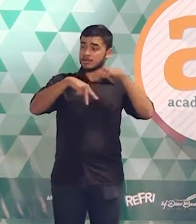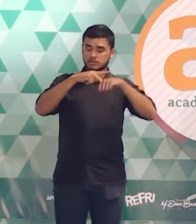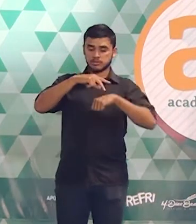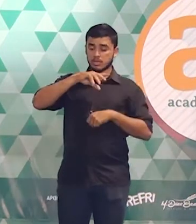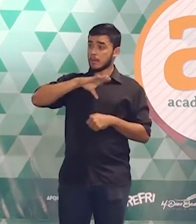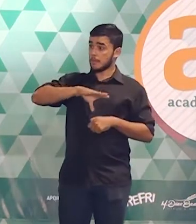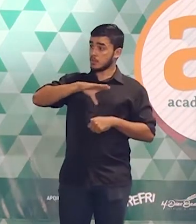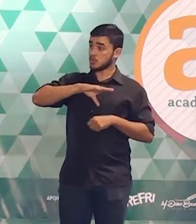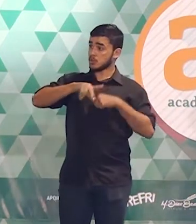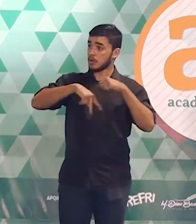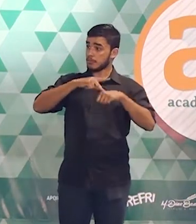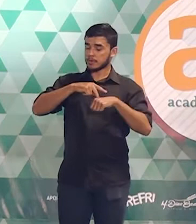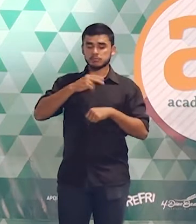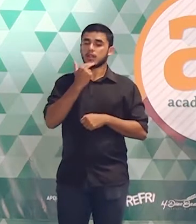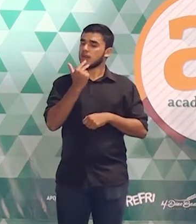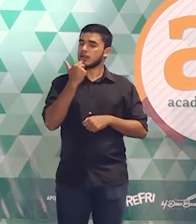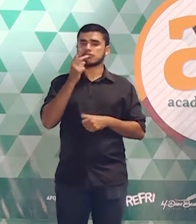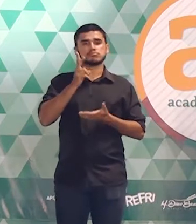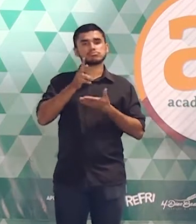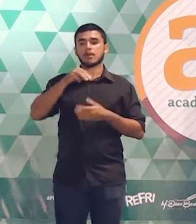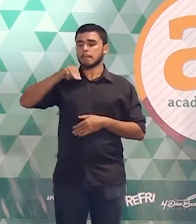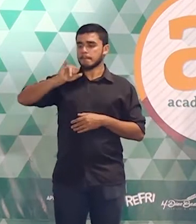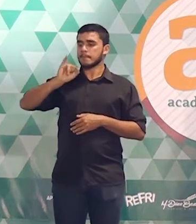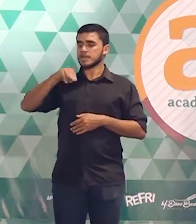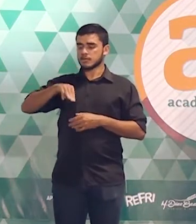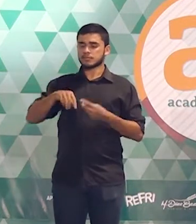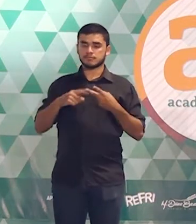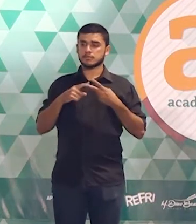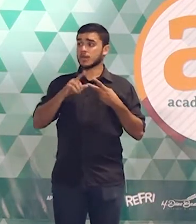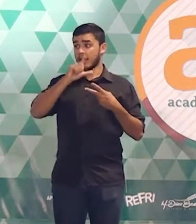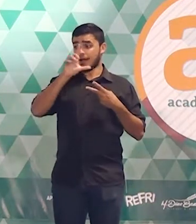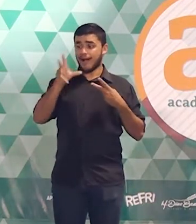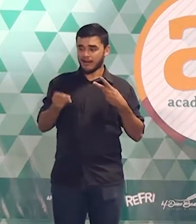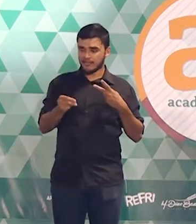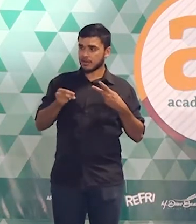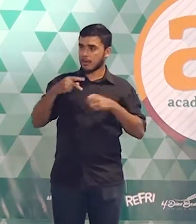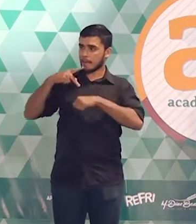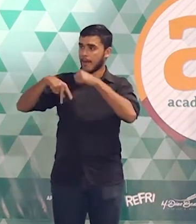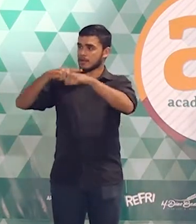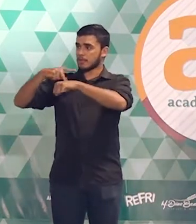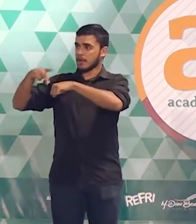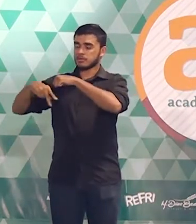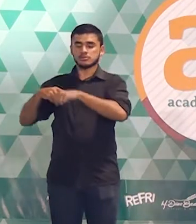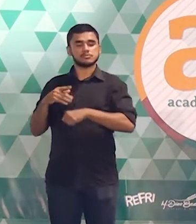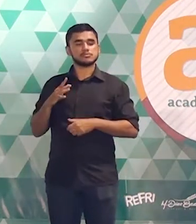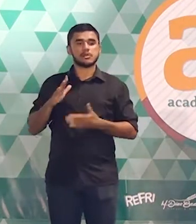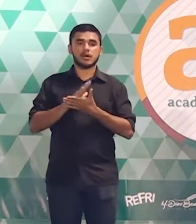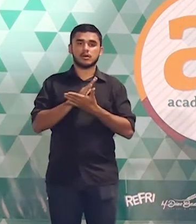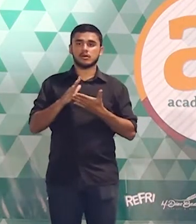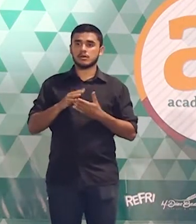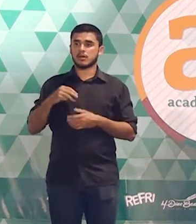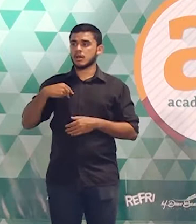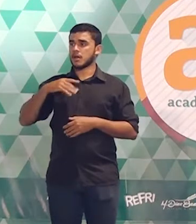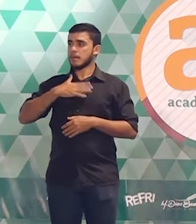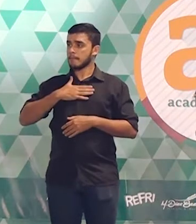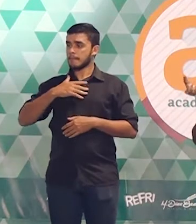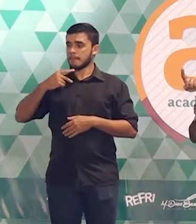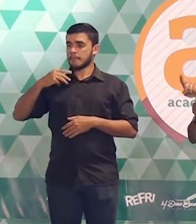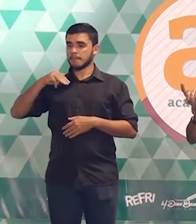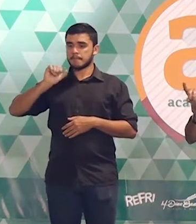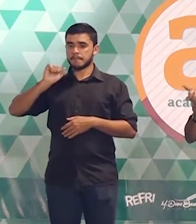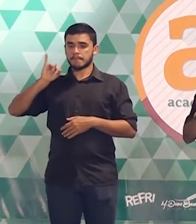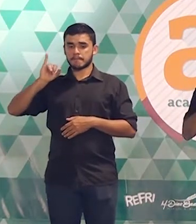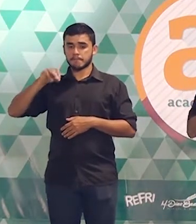países africanos isso não acontece? Sabia que lá no Timor-Leste isso não acontece? Esse negócio de dizer para mim fazer, para mim dizer, para